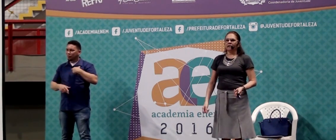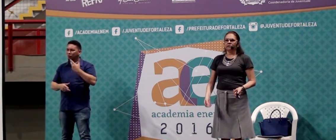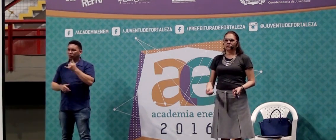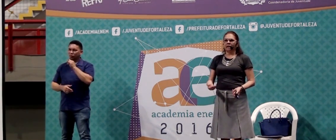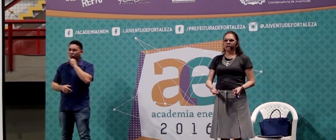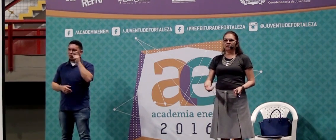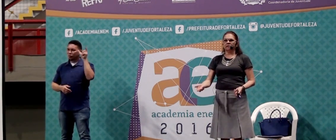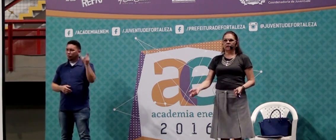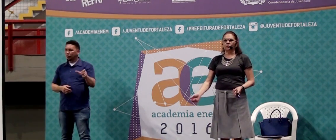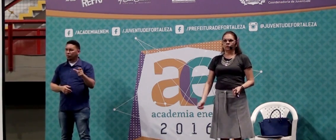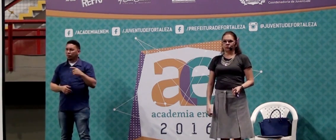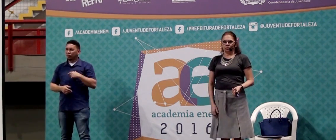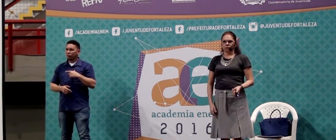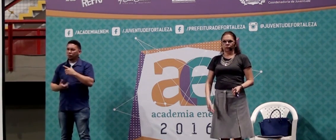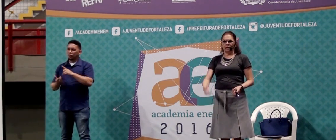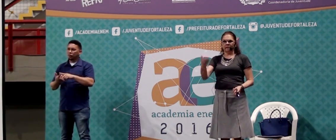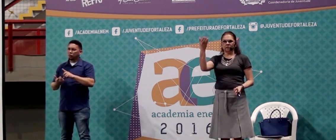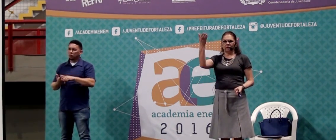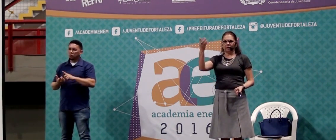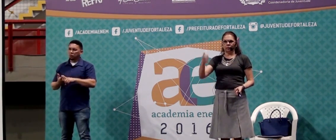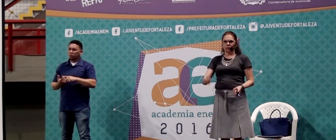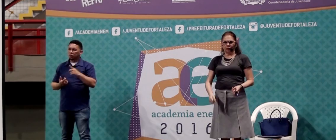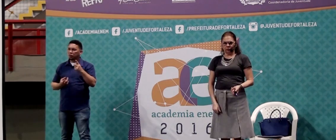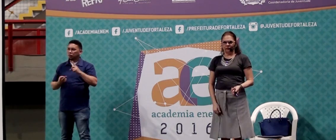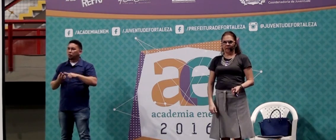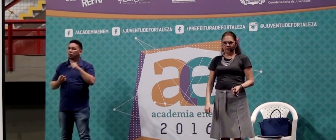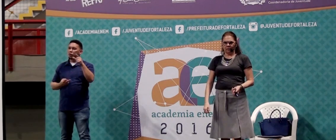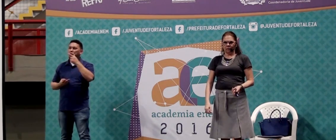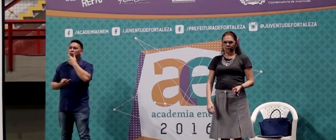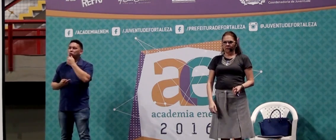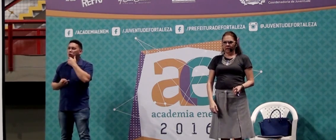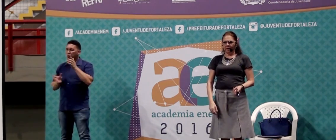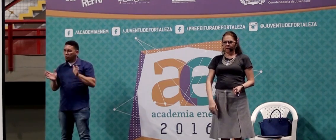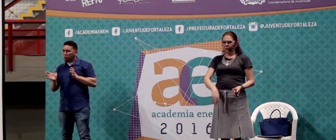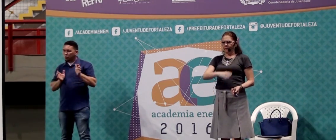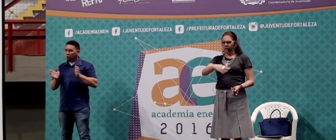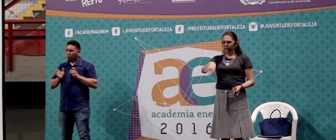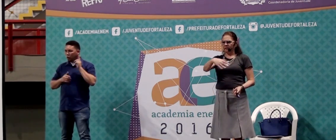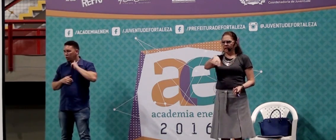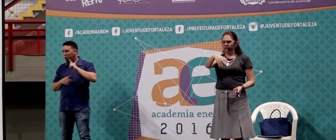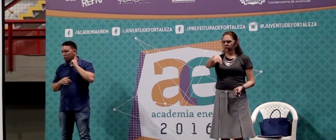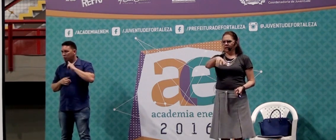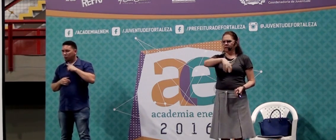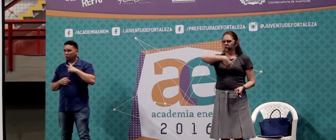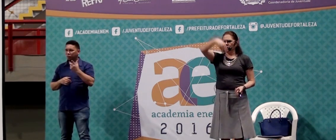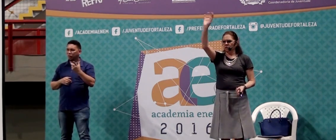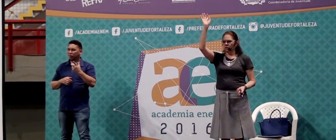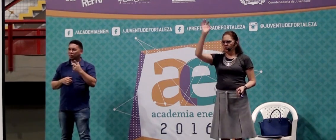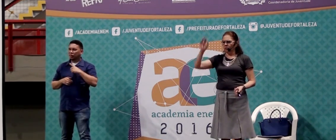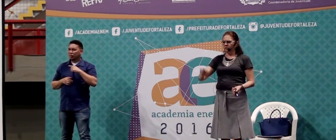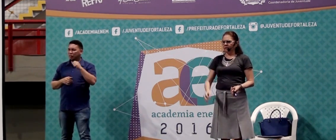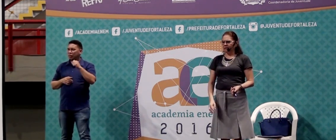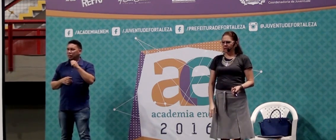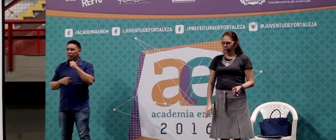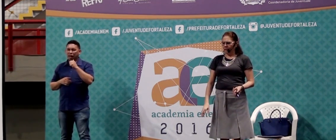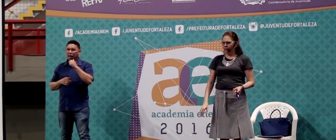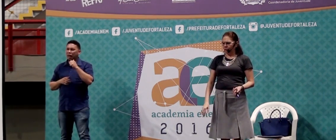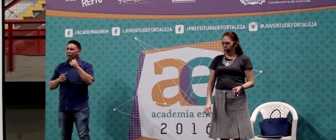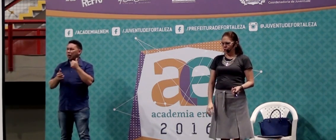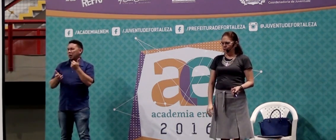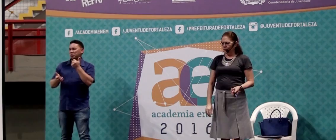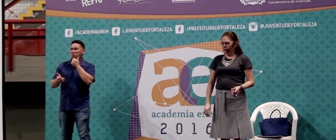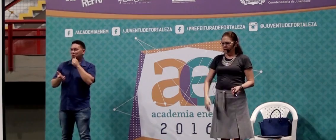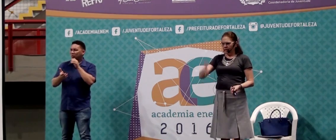com o caso da Elisa Samúdio, do ex-goleiro Bruno do Flamengo? Que o amigo esquartejou e jogou os pedaços da